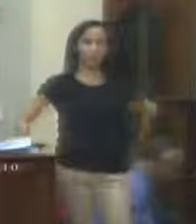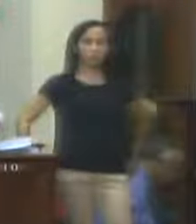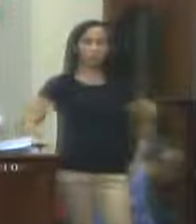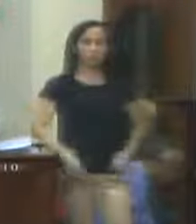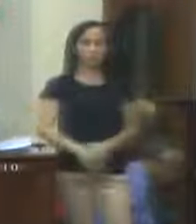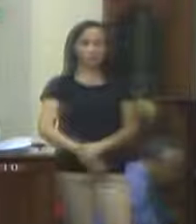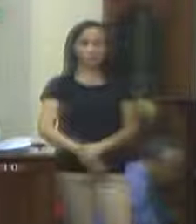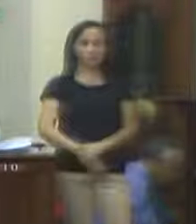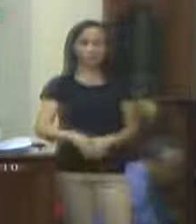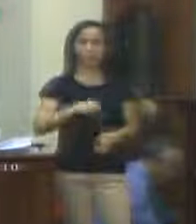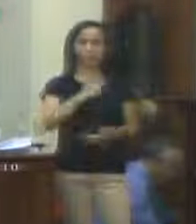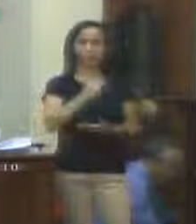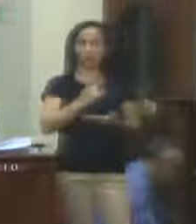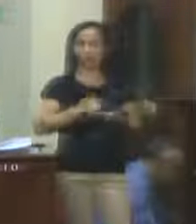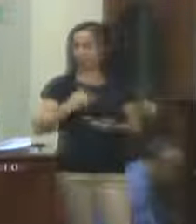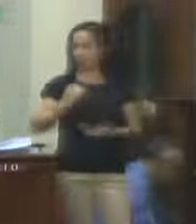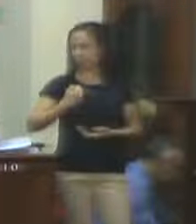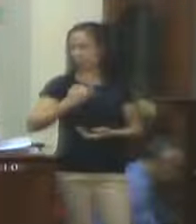Indicação número